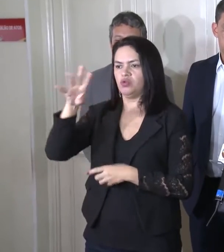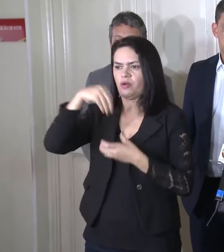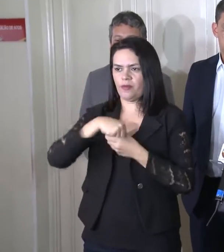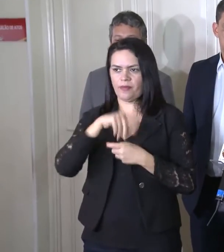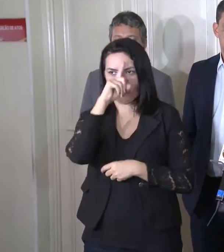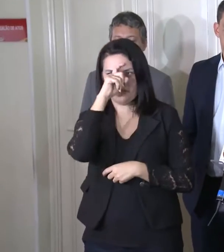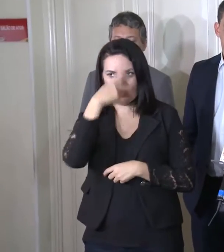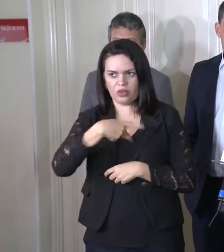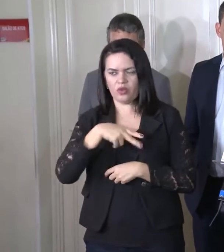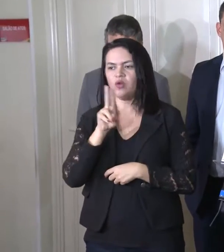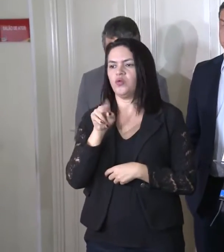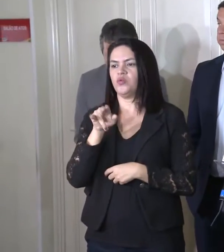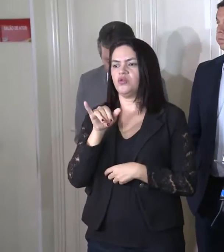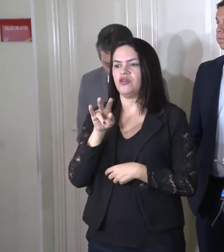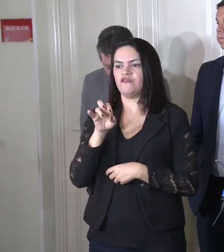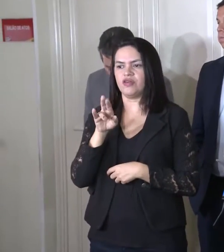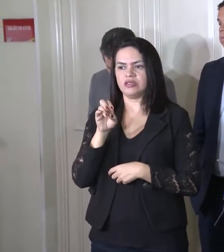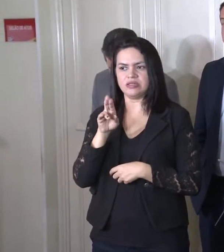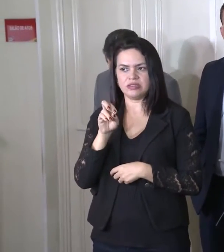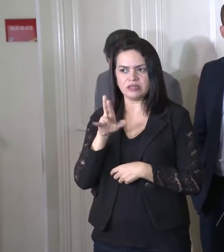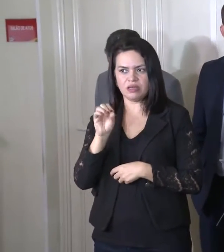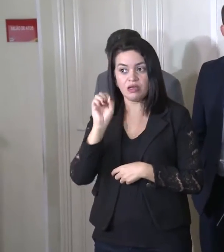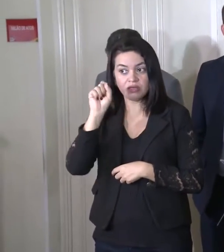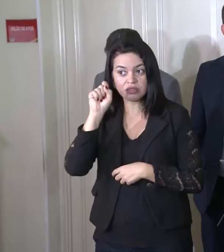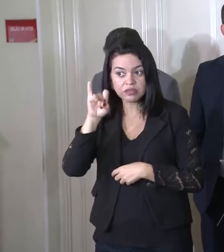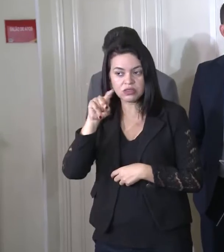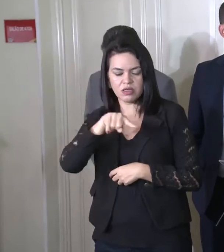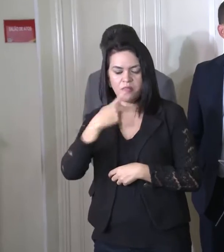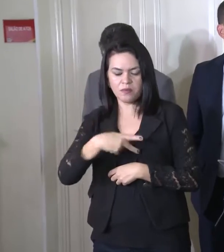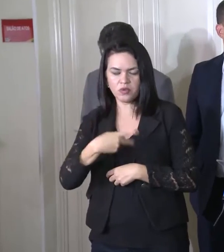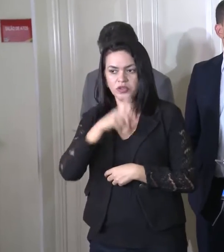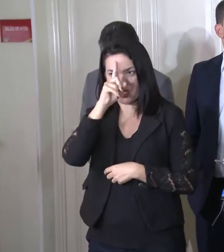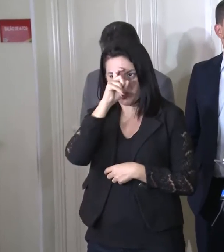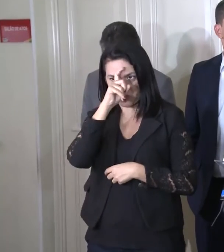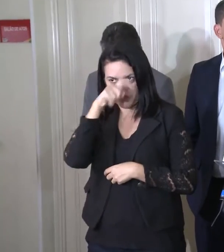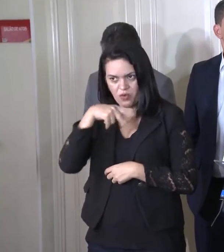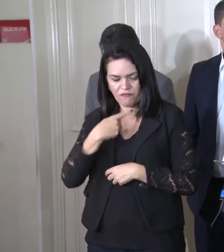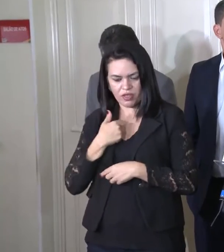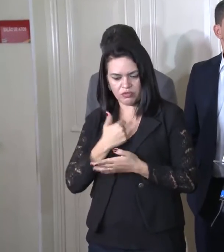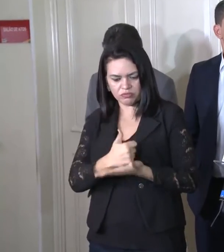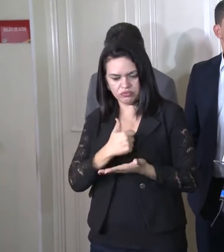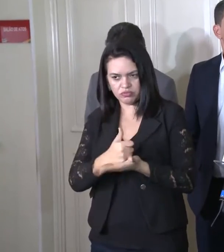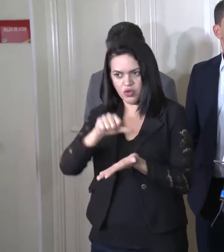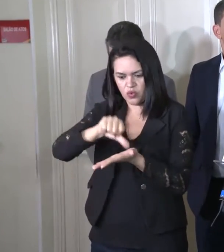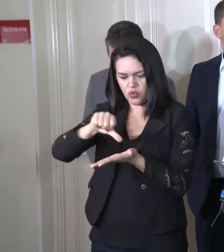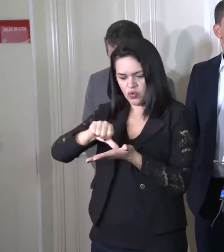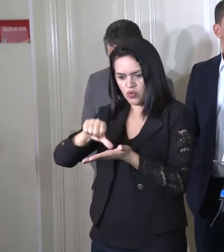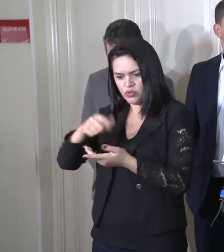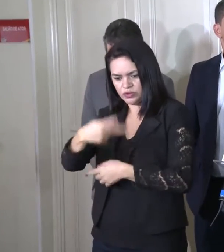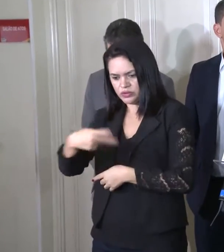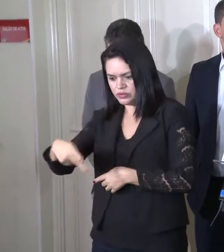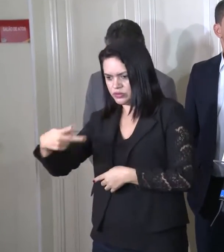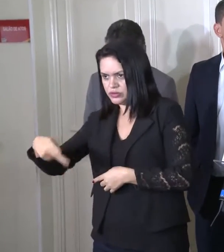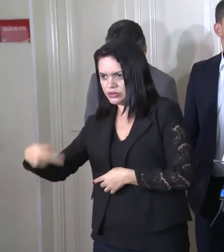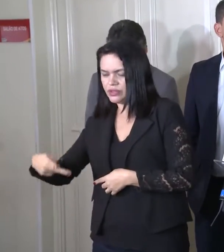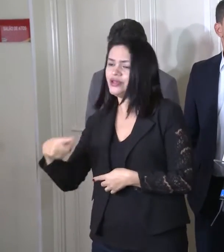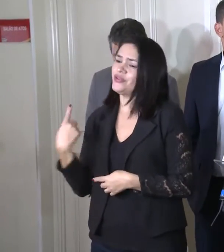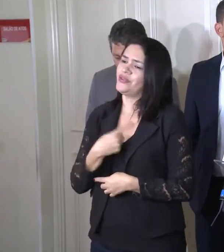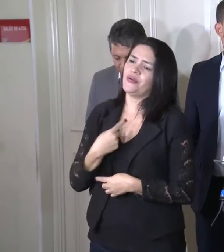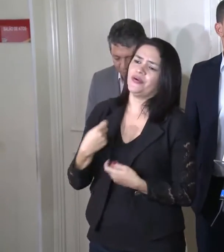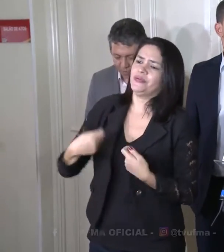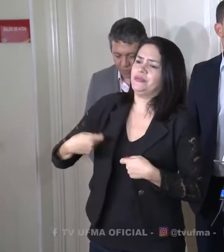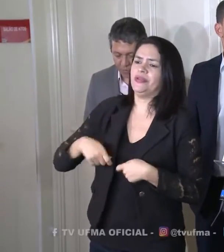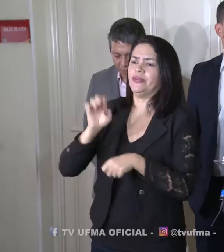hospital universitário, porque aquilo que o hospital universitário também pudesse ocorrer, as unidades irmãs, porque nesse momento nós não